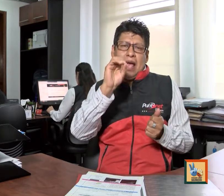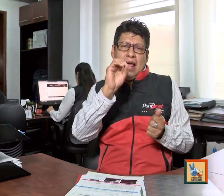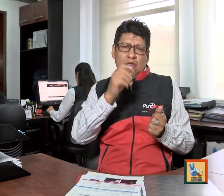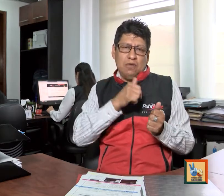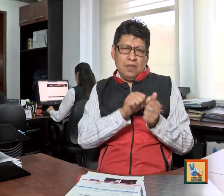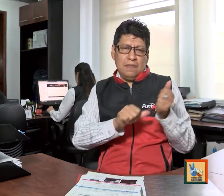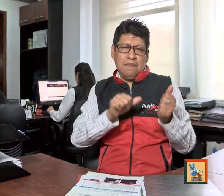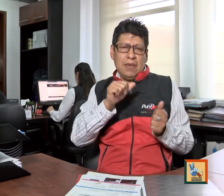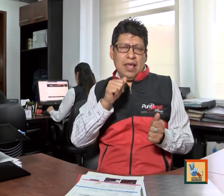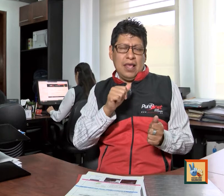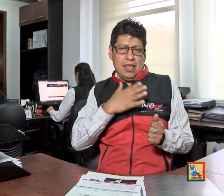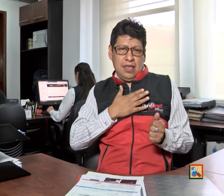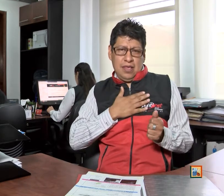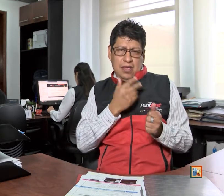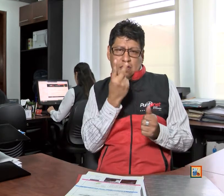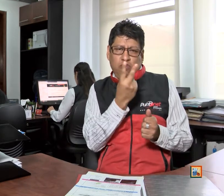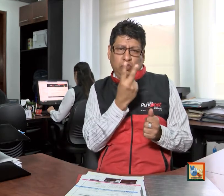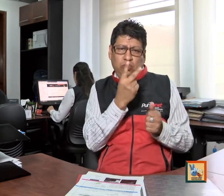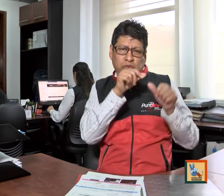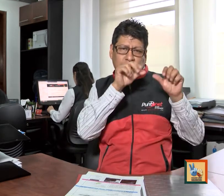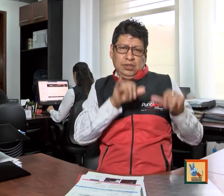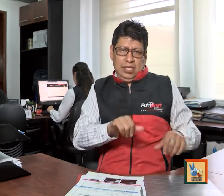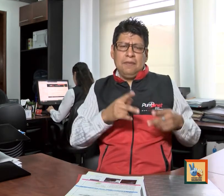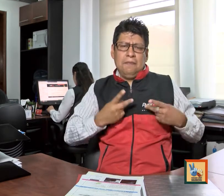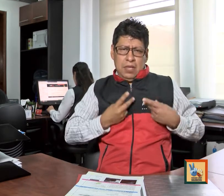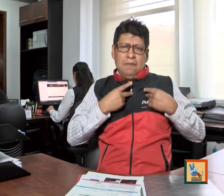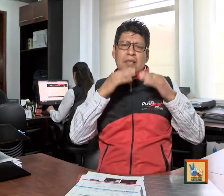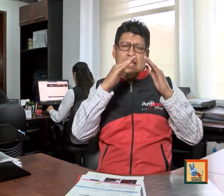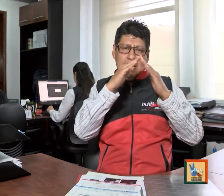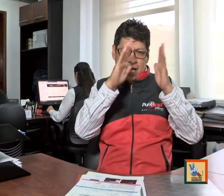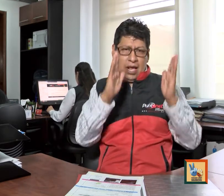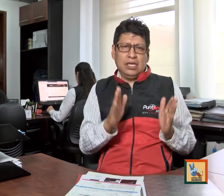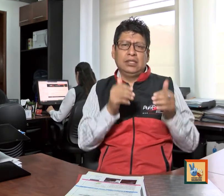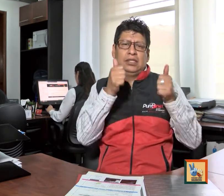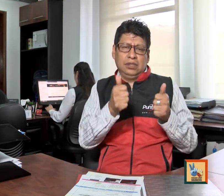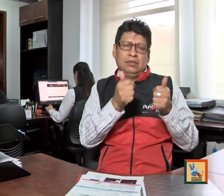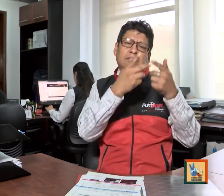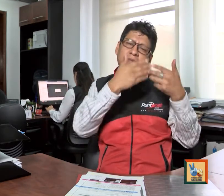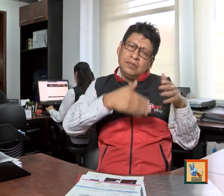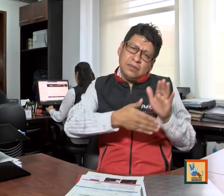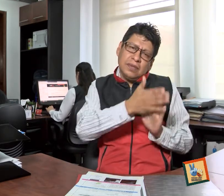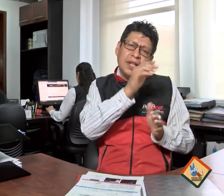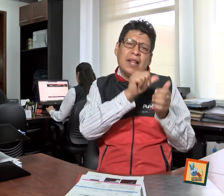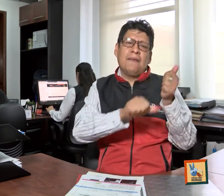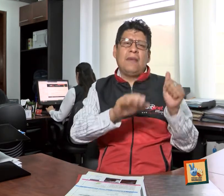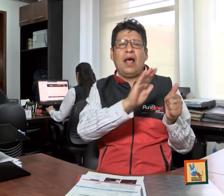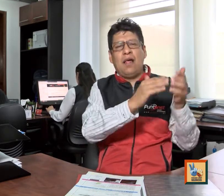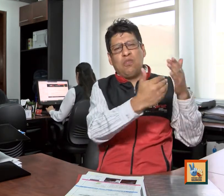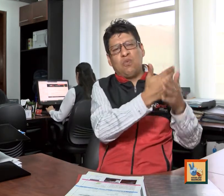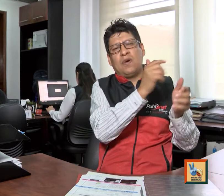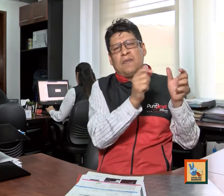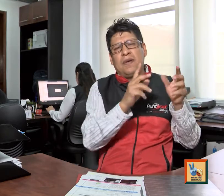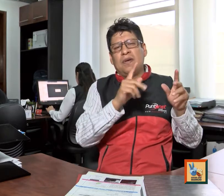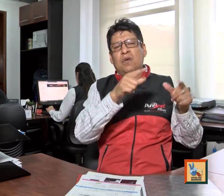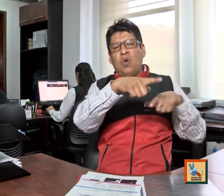casa tiempo después mi hermana se fue con su novia e hizo su vida